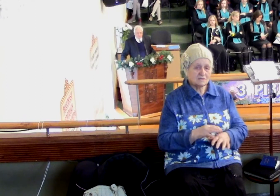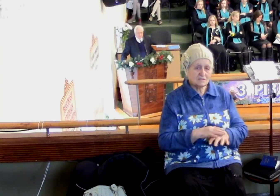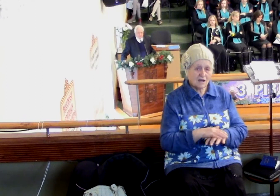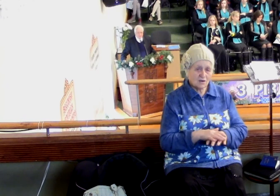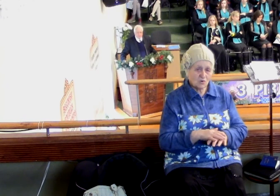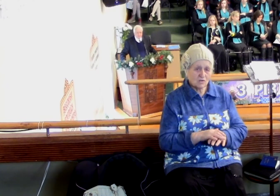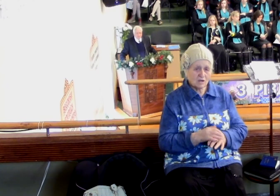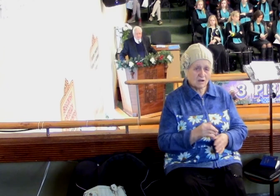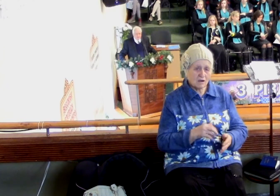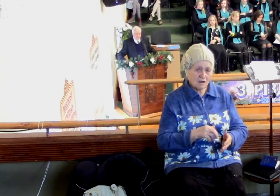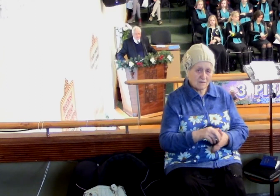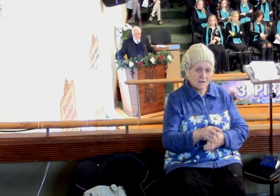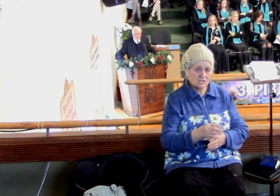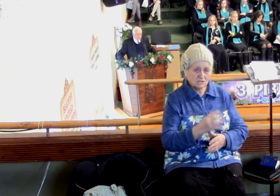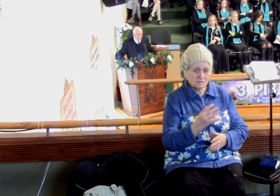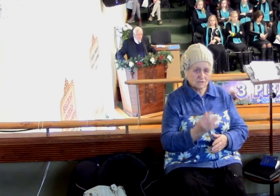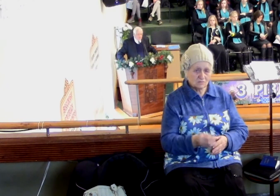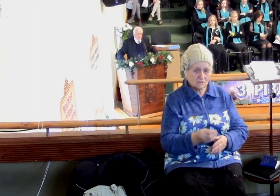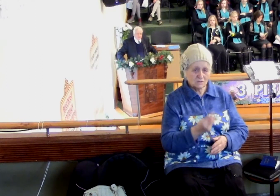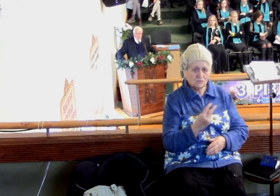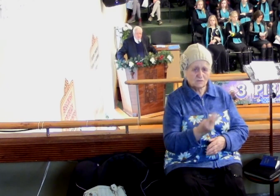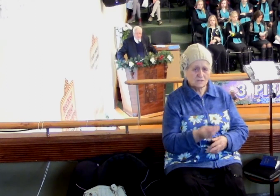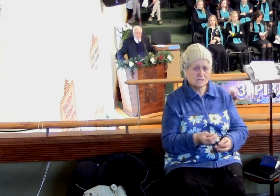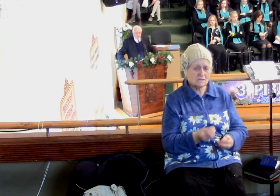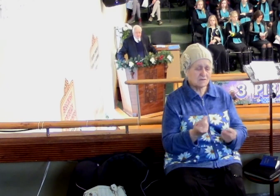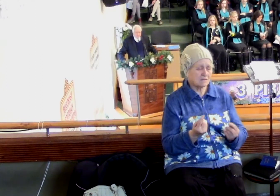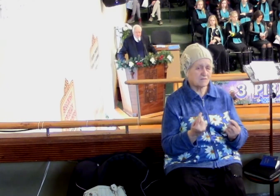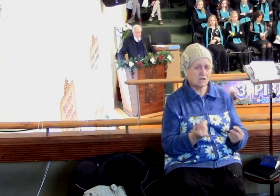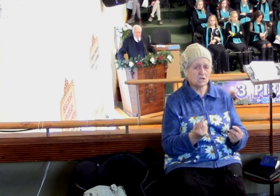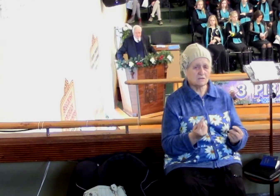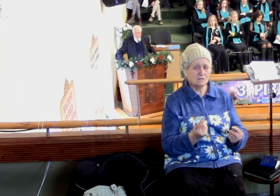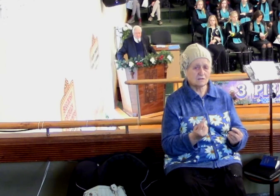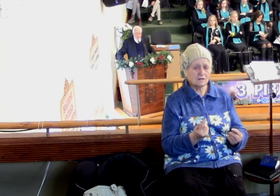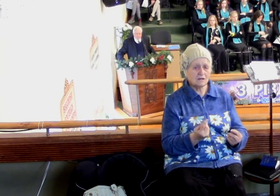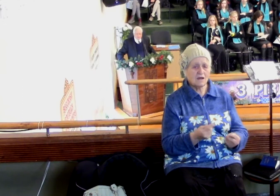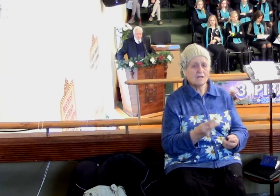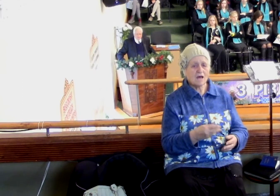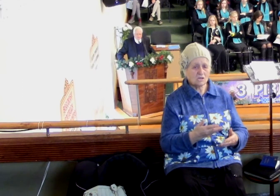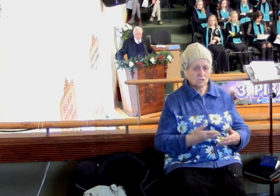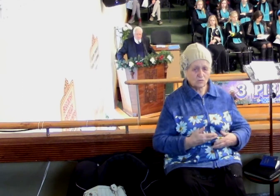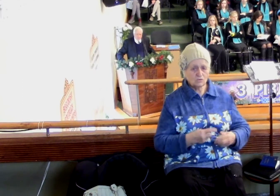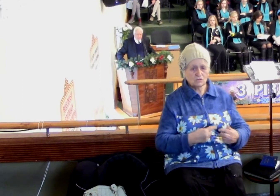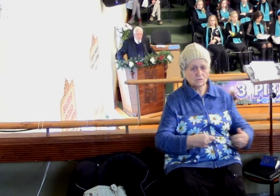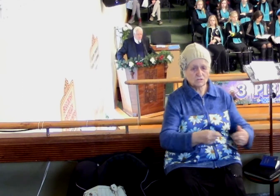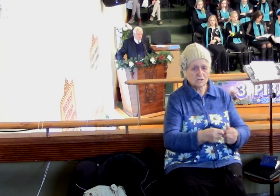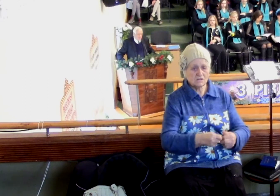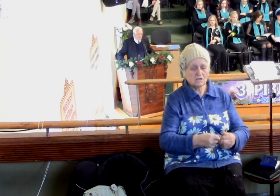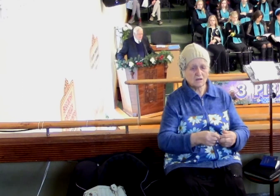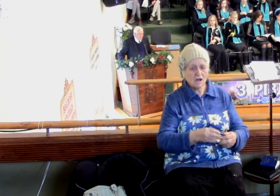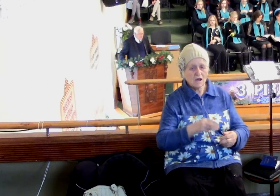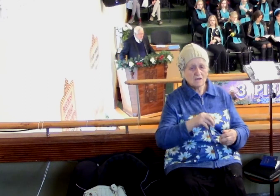Народ, ходящий во тьме, увидит свет великий на живущих в стране тени